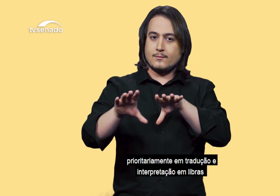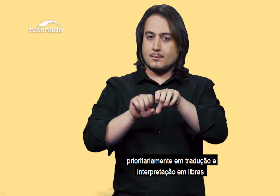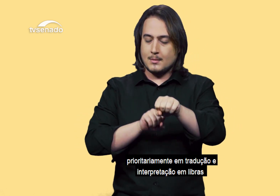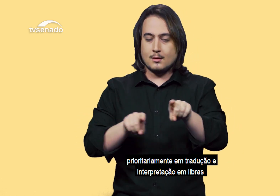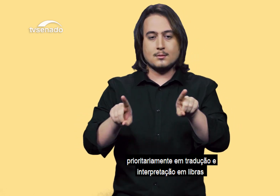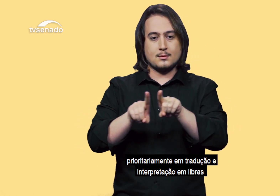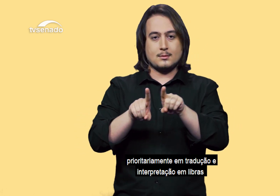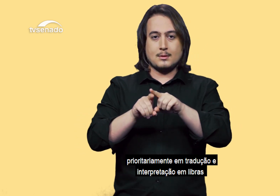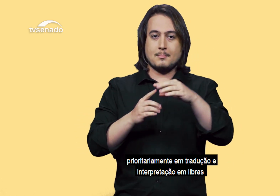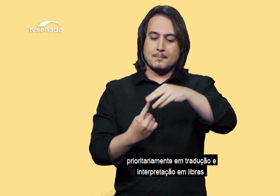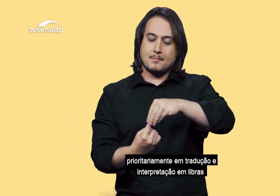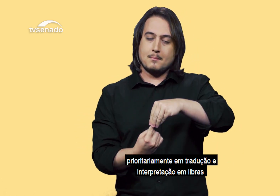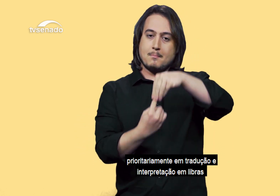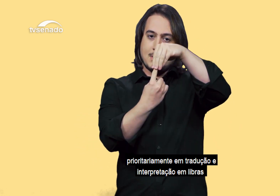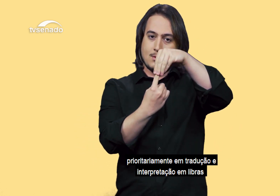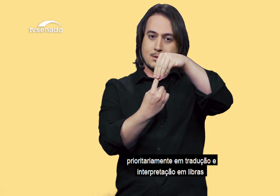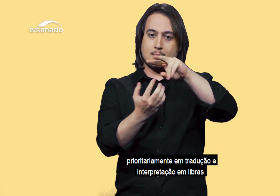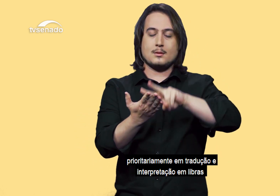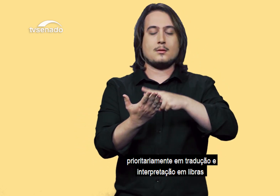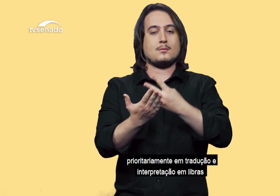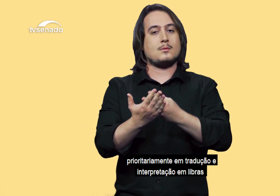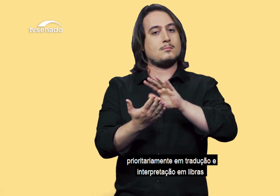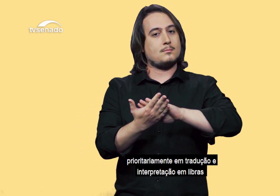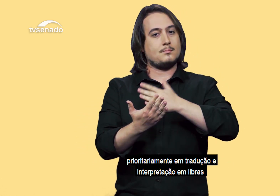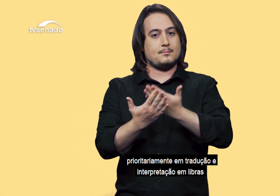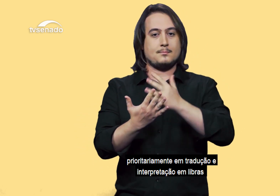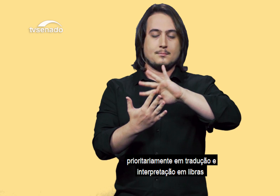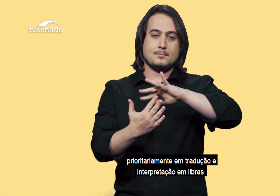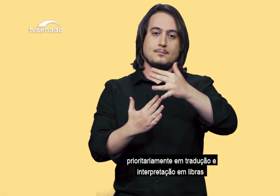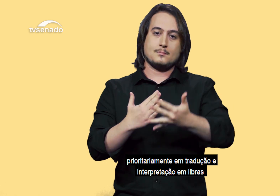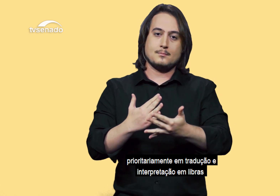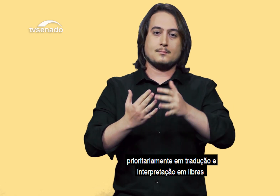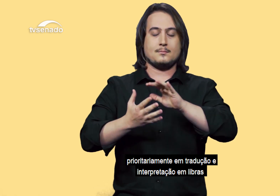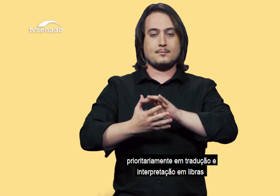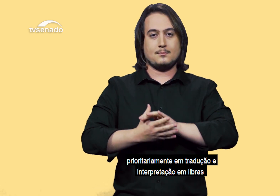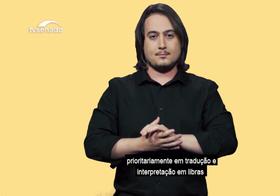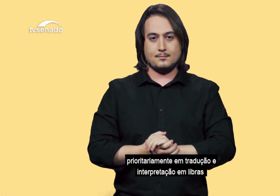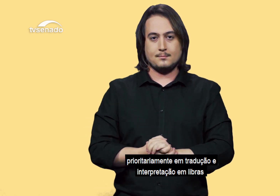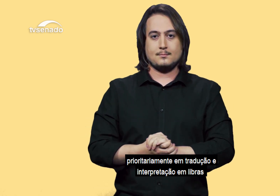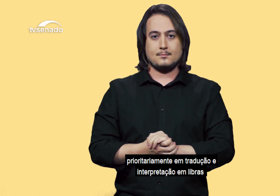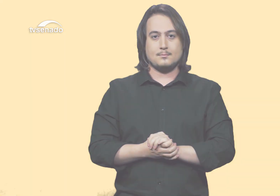prioritariamente em tradução e interpretação em Libras.